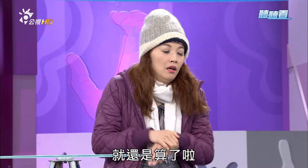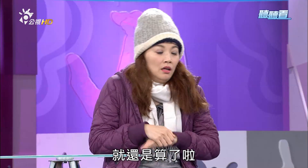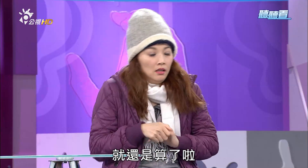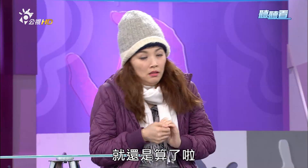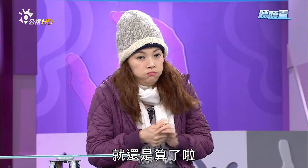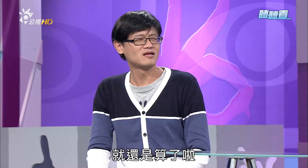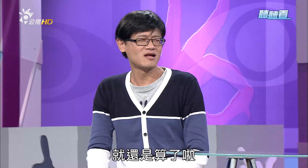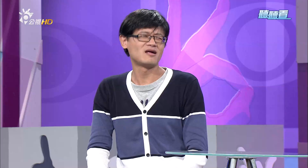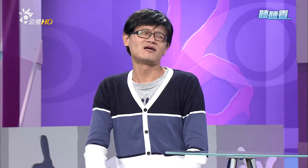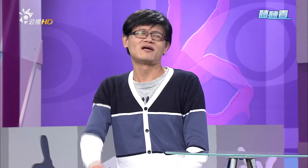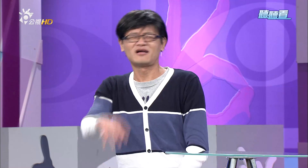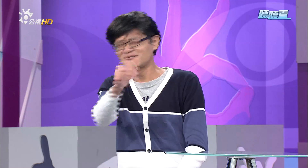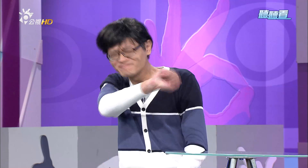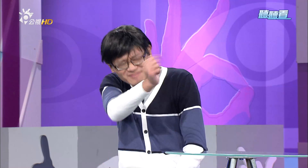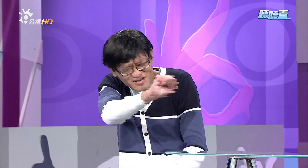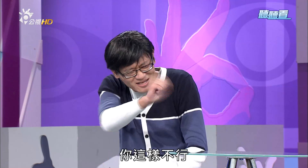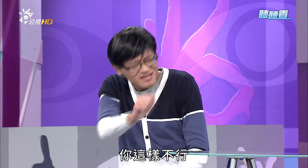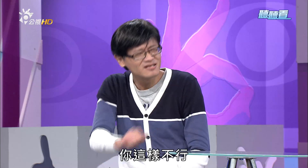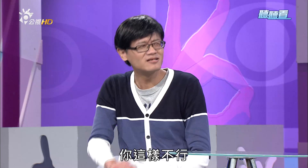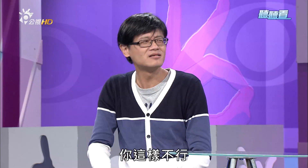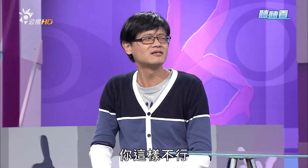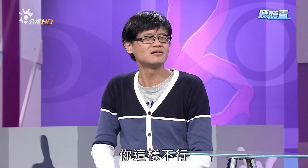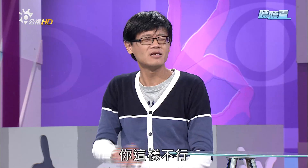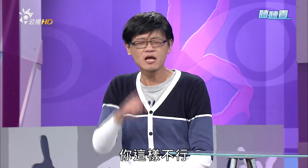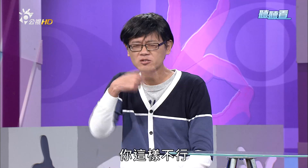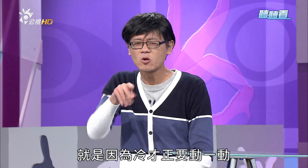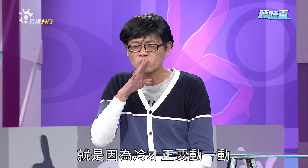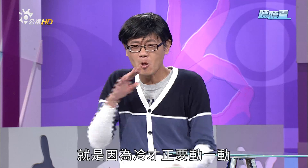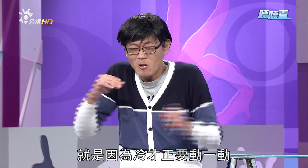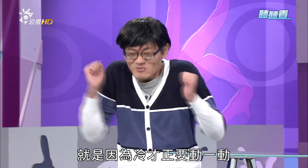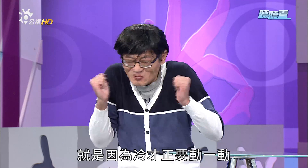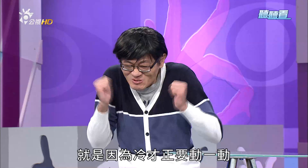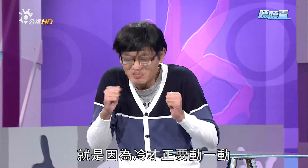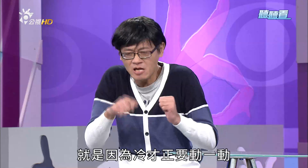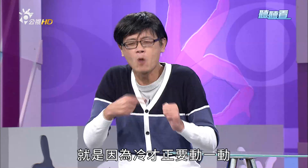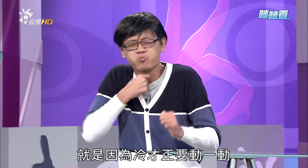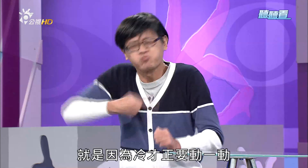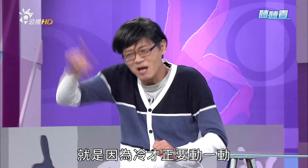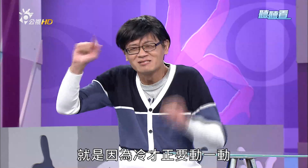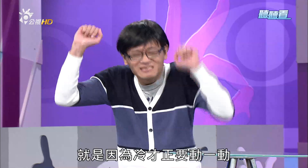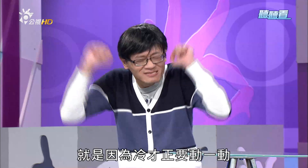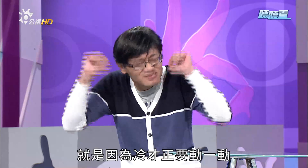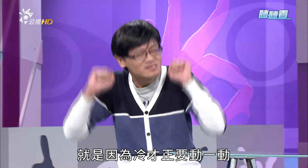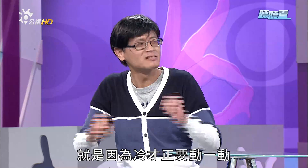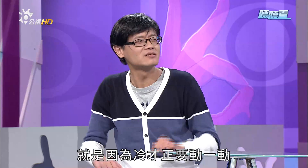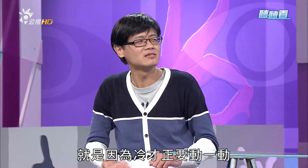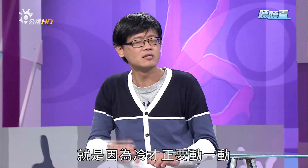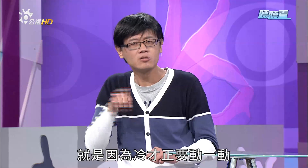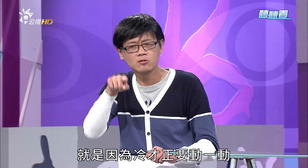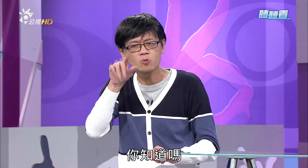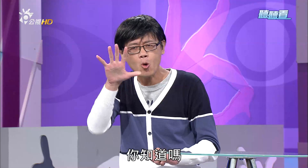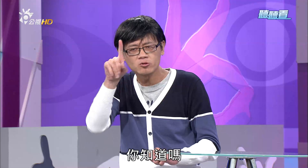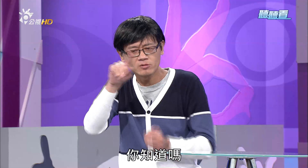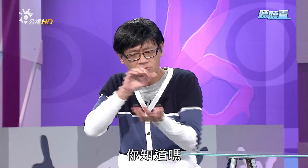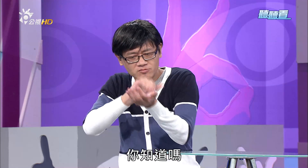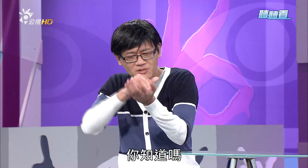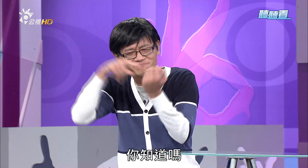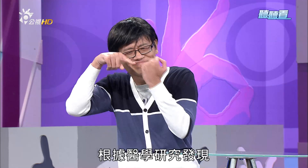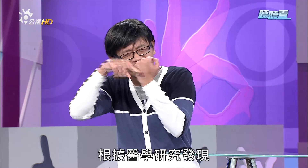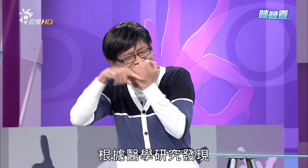啦。 哎呀，你这样不行，就是因为冷啊，才正要动一动，你知道吗？根据